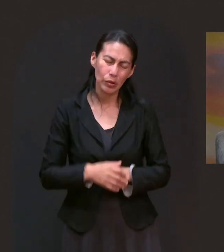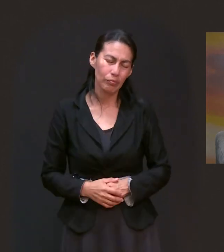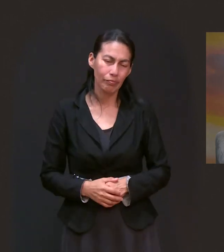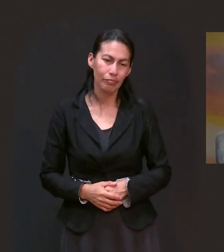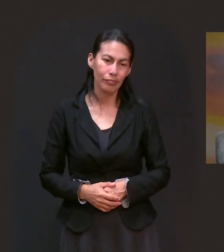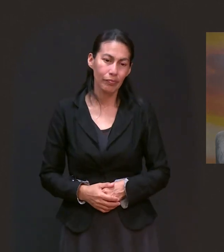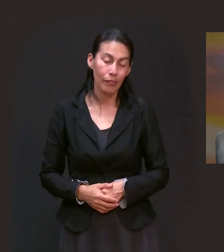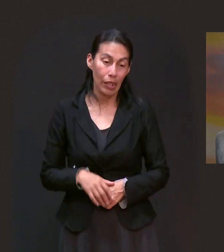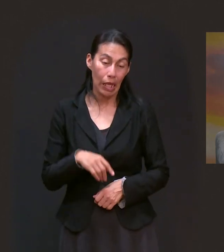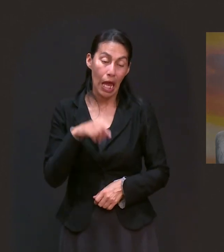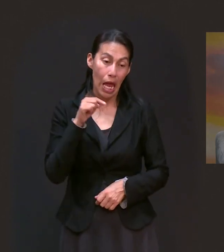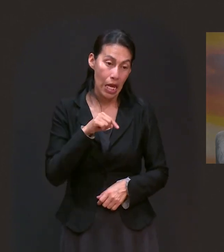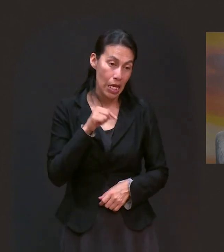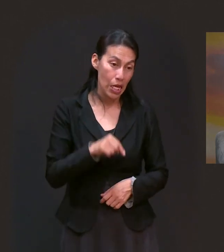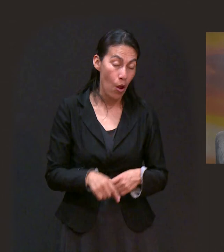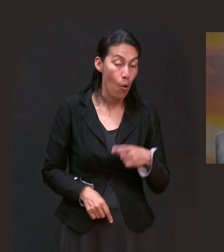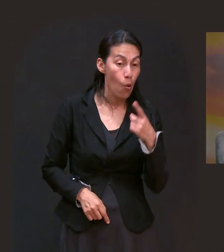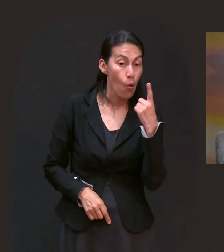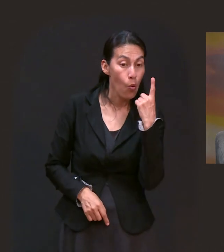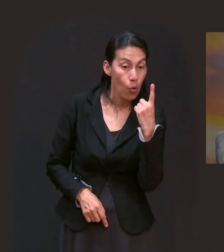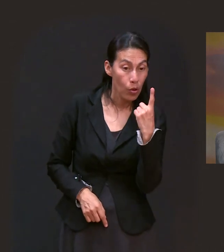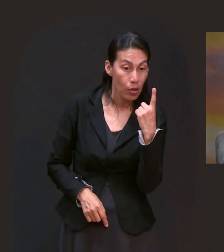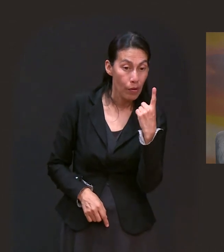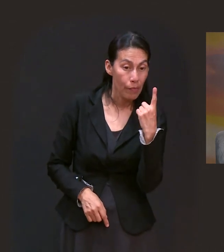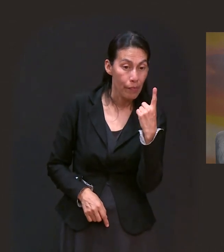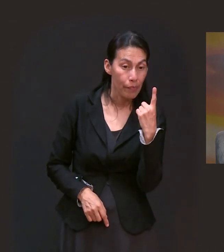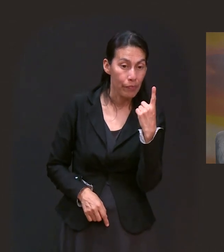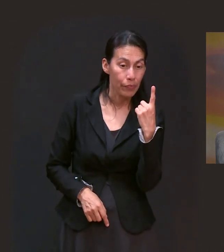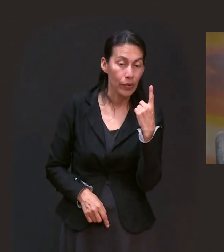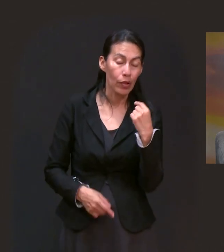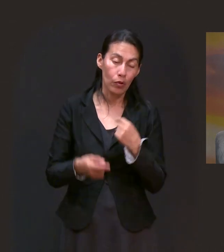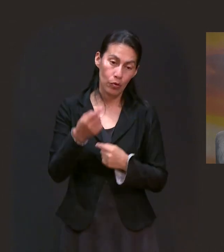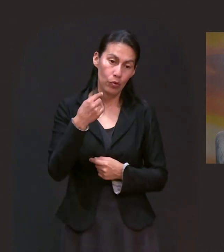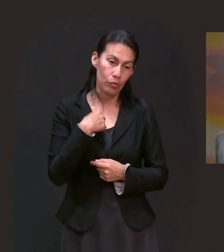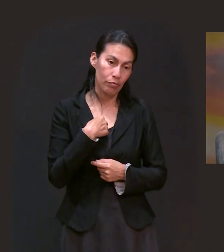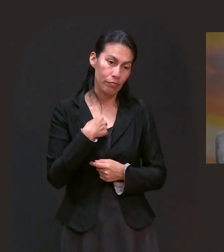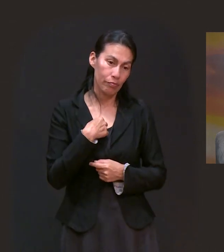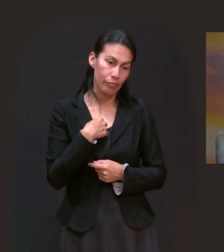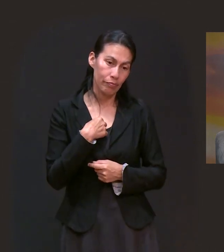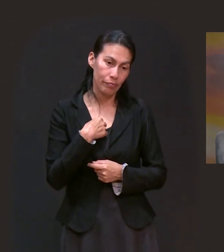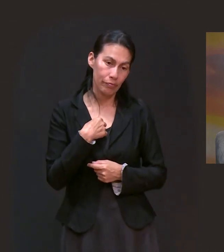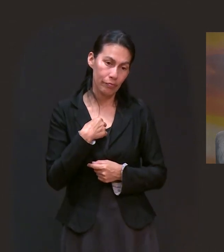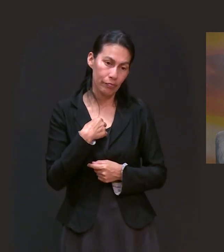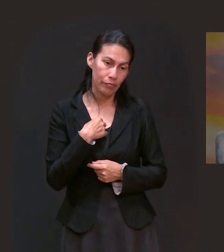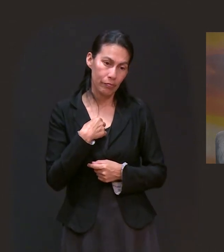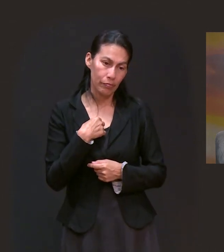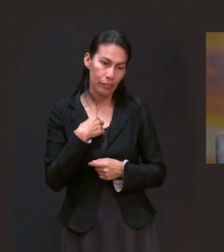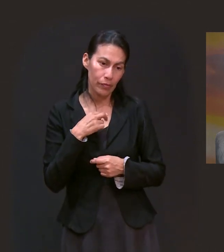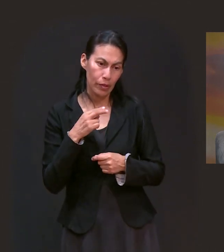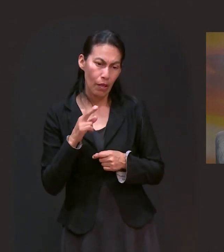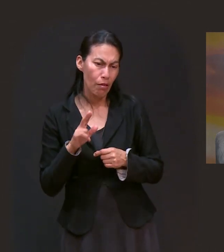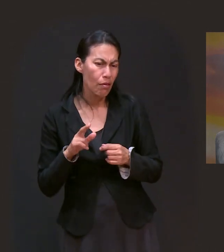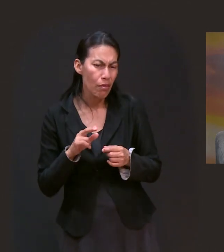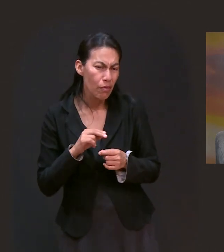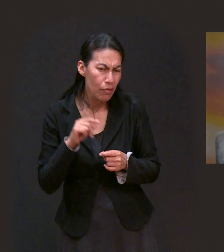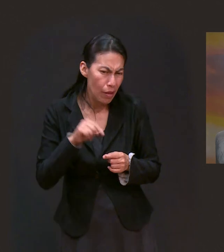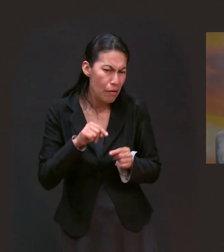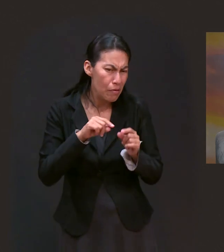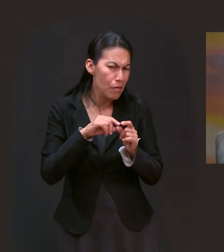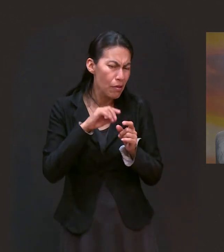dios y encima había sólo una plaza pero nacionales y yo ya estaba como nacional